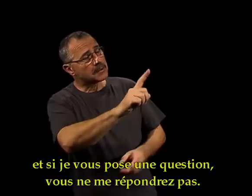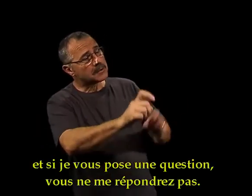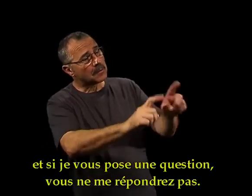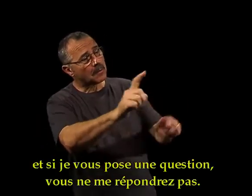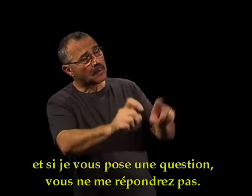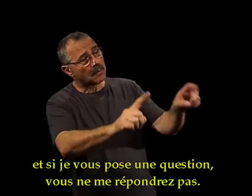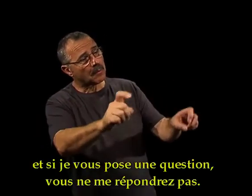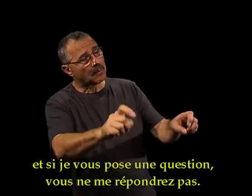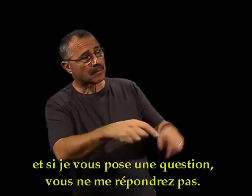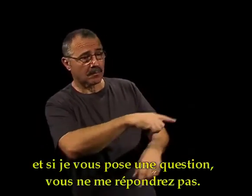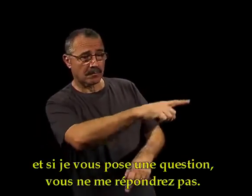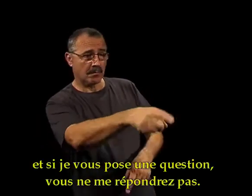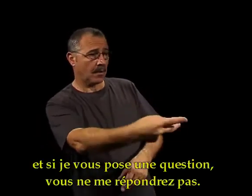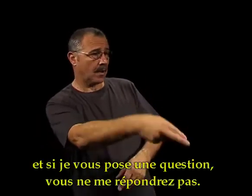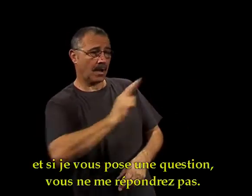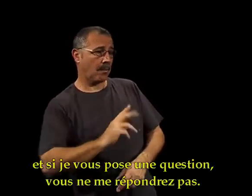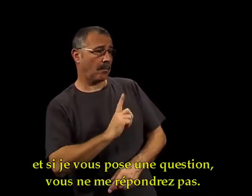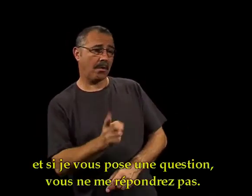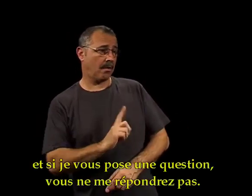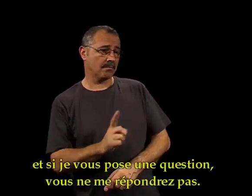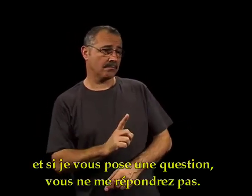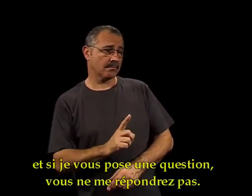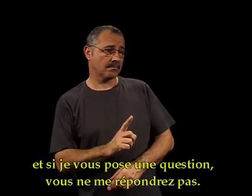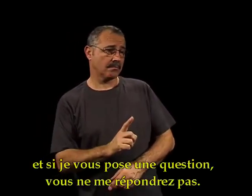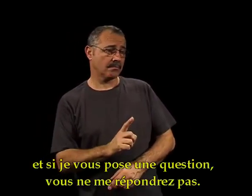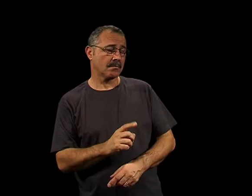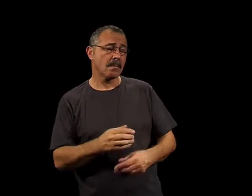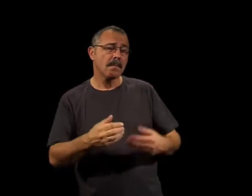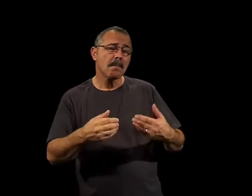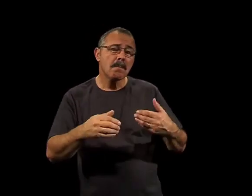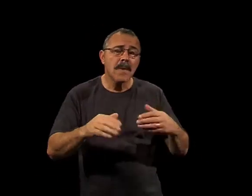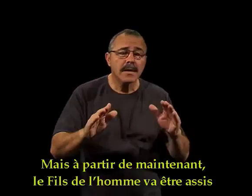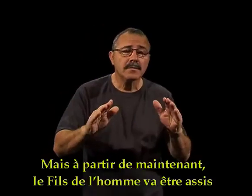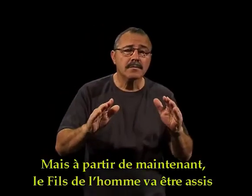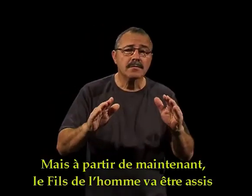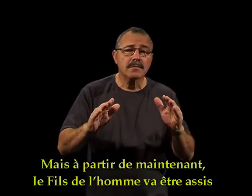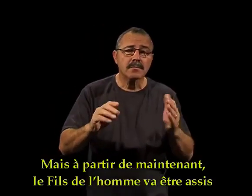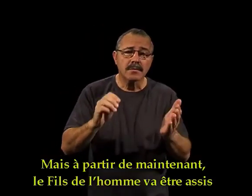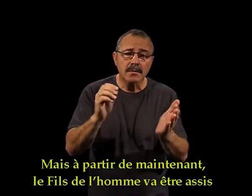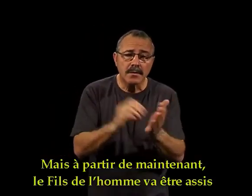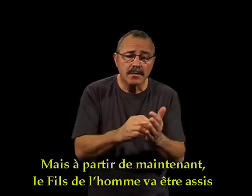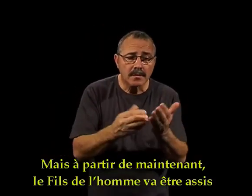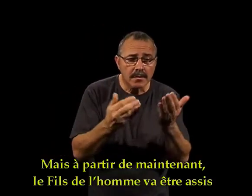question, vous ne me répondrez pas. Mais à partir de maintenant, le Fils de